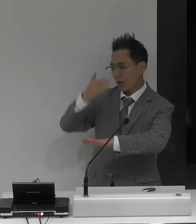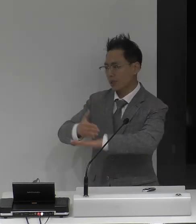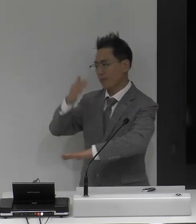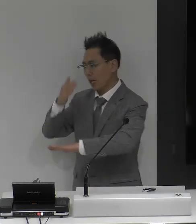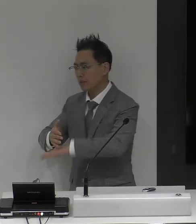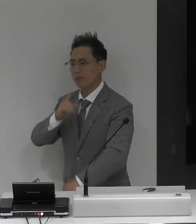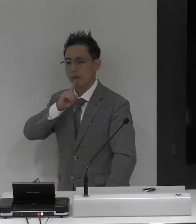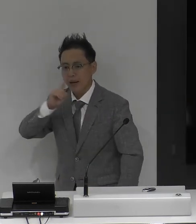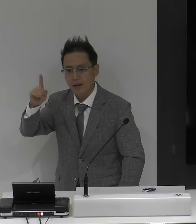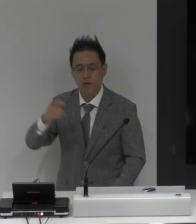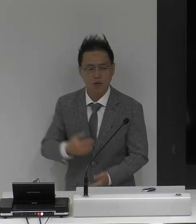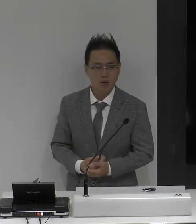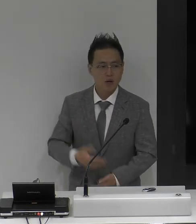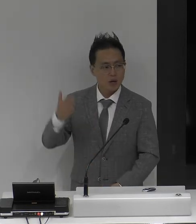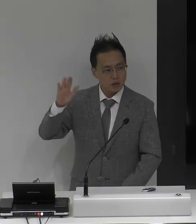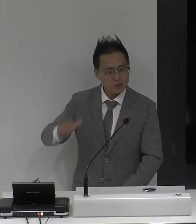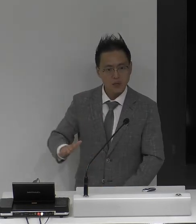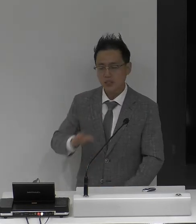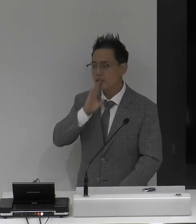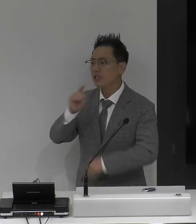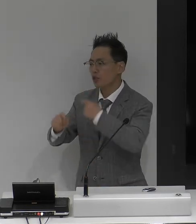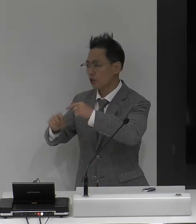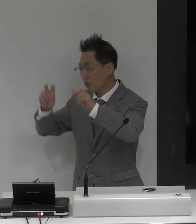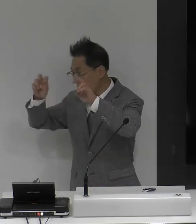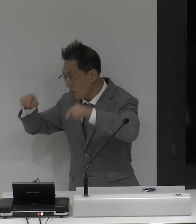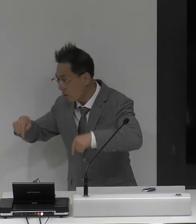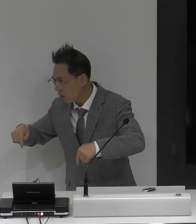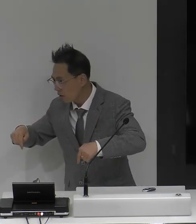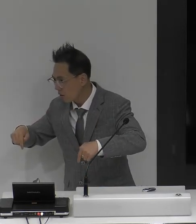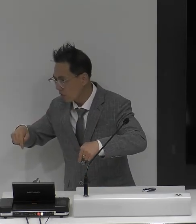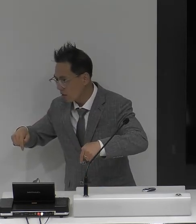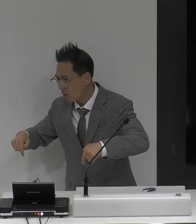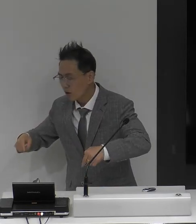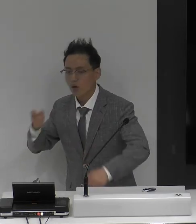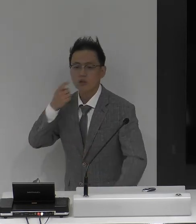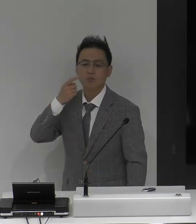감사합니다, 감사합니다 말해요. 그런데 실천이 없어요? 거짓말이에요.